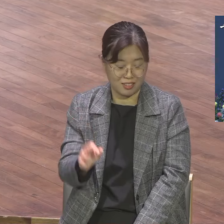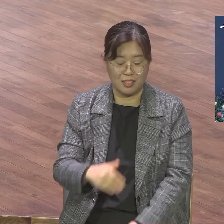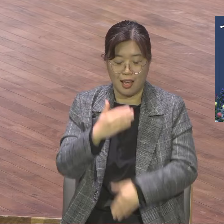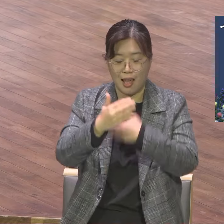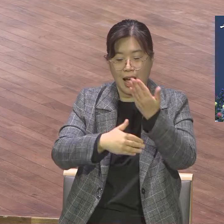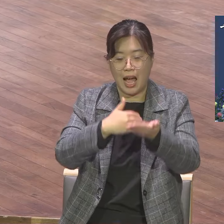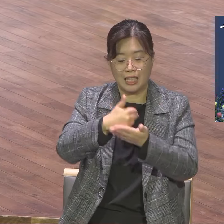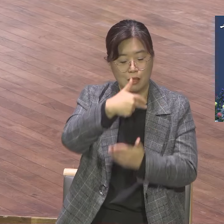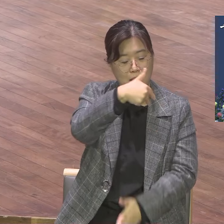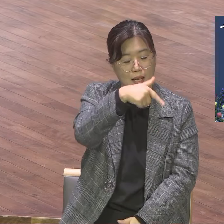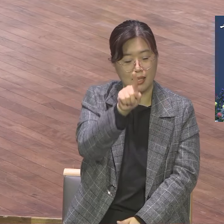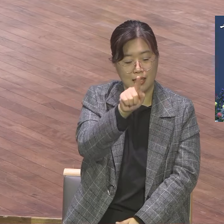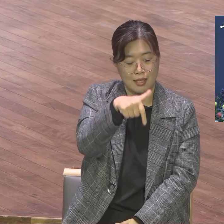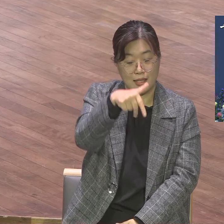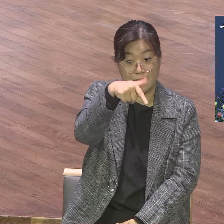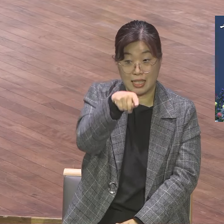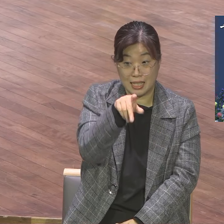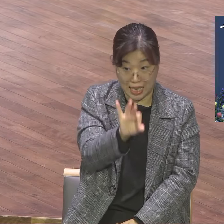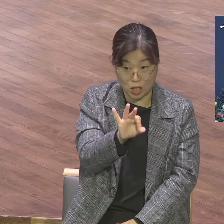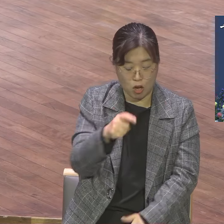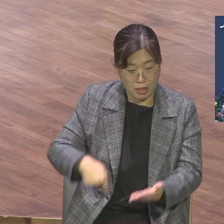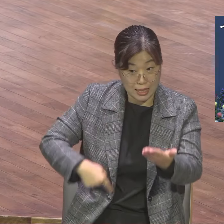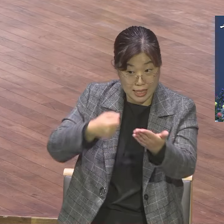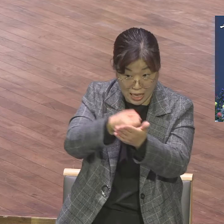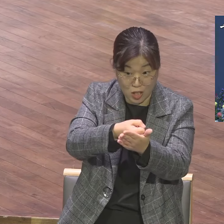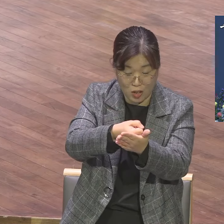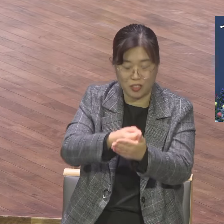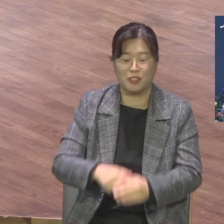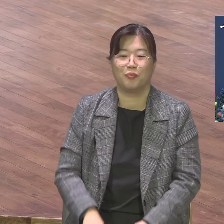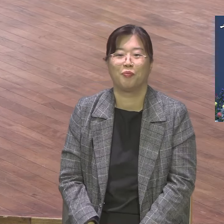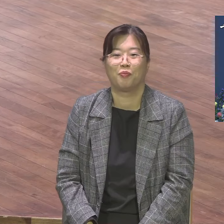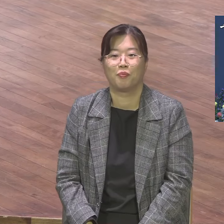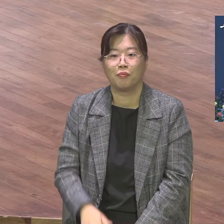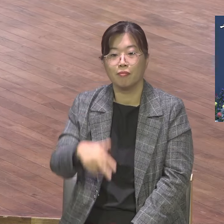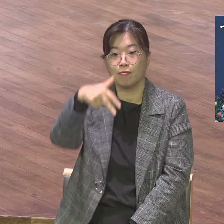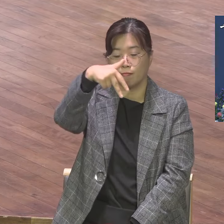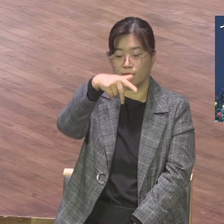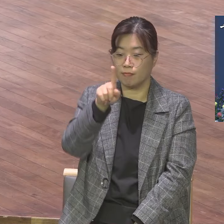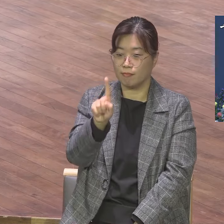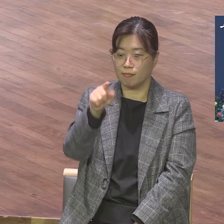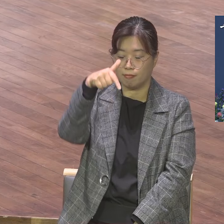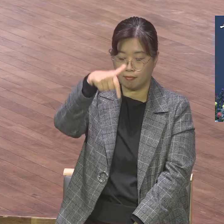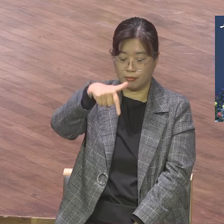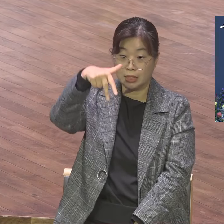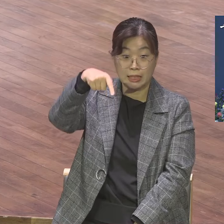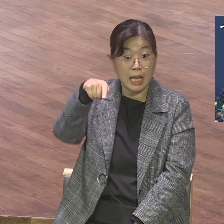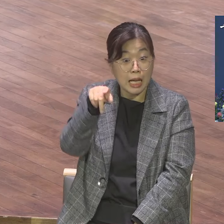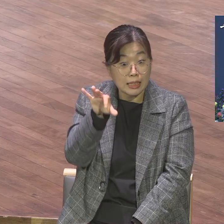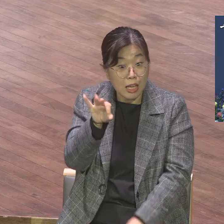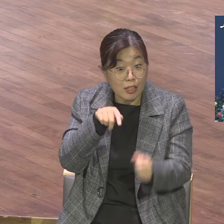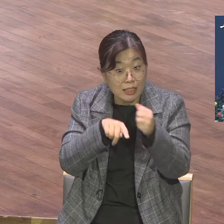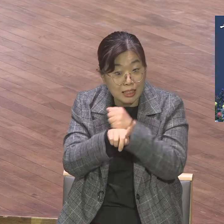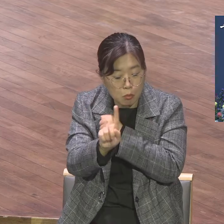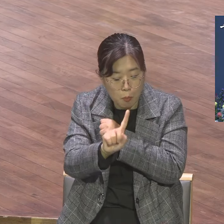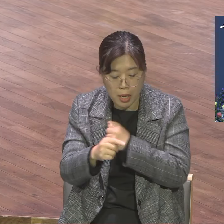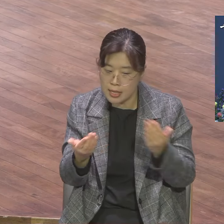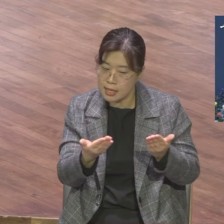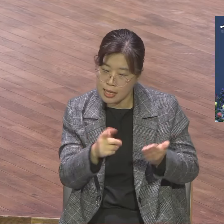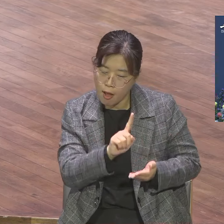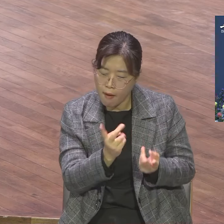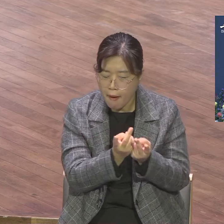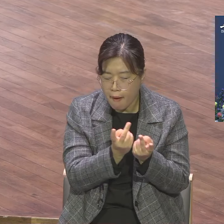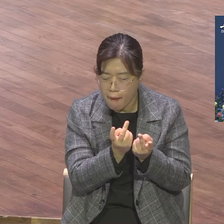경영. 이 작정이라고 하는 말은 이 일을 어떻게 하기로 결정한 것을